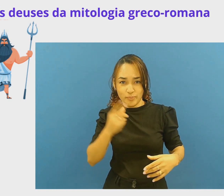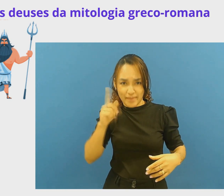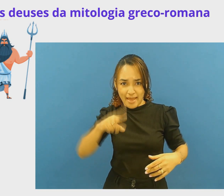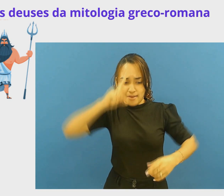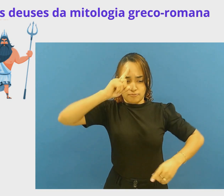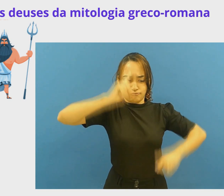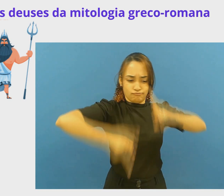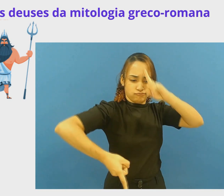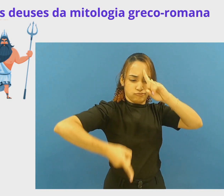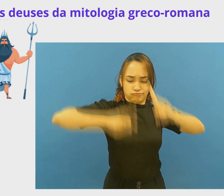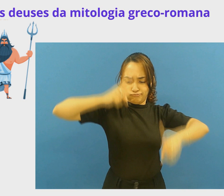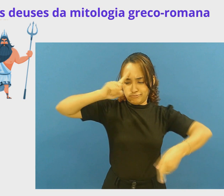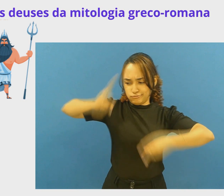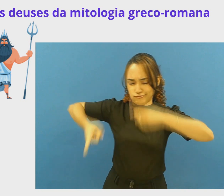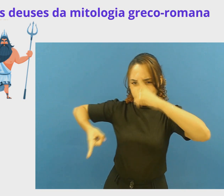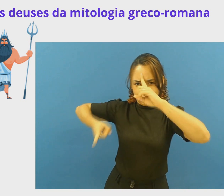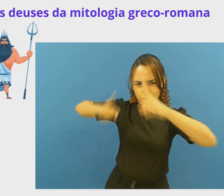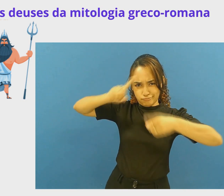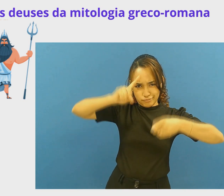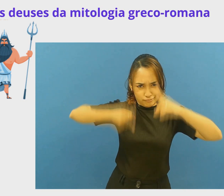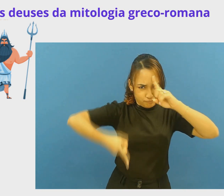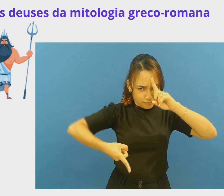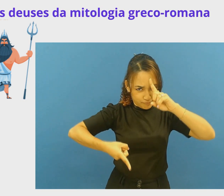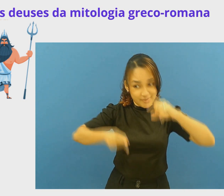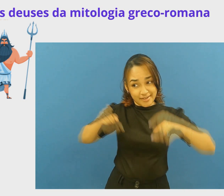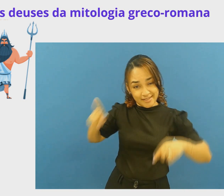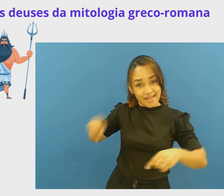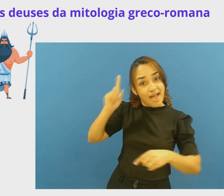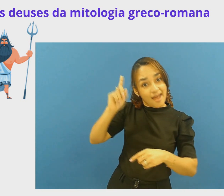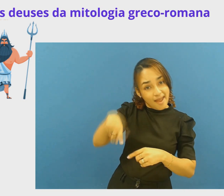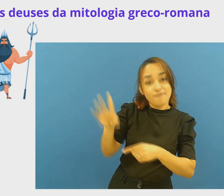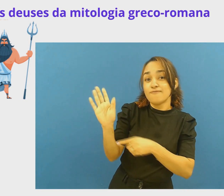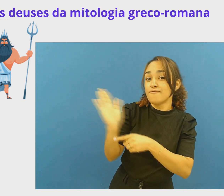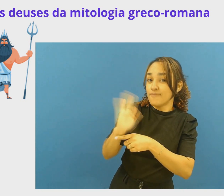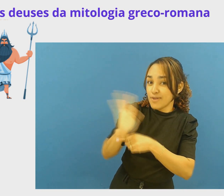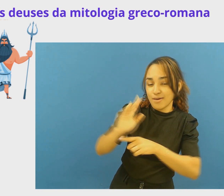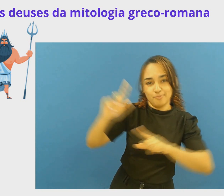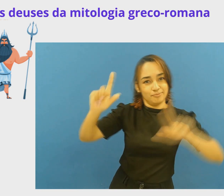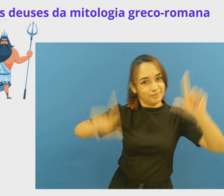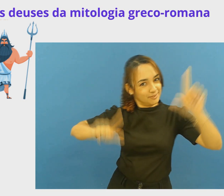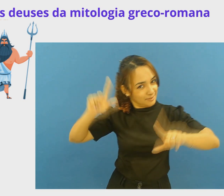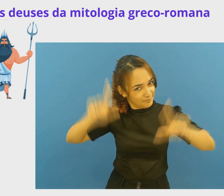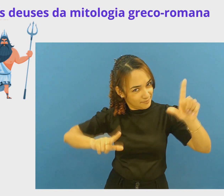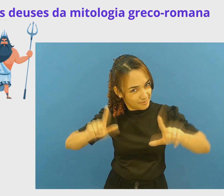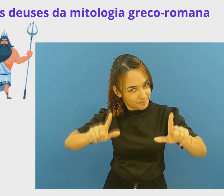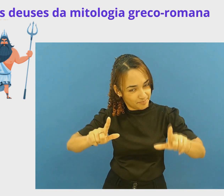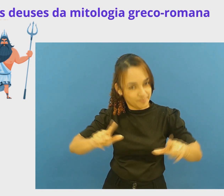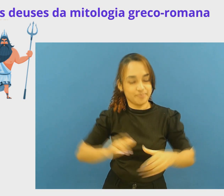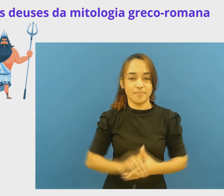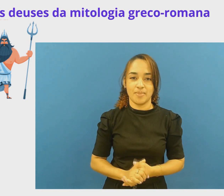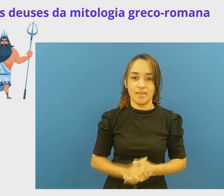Ele exibe muita força e poder.